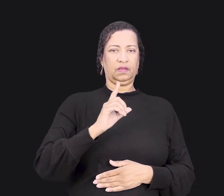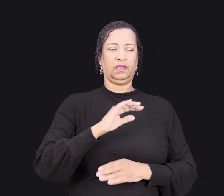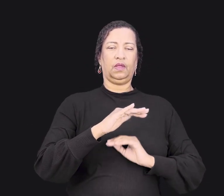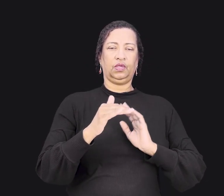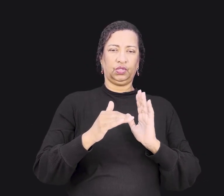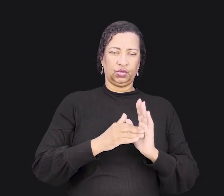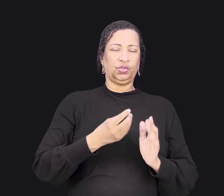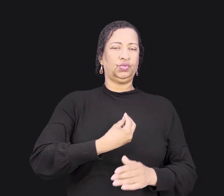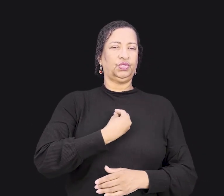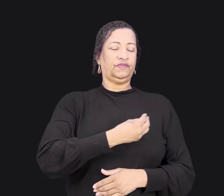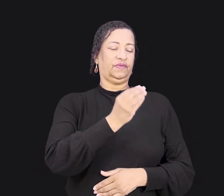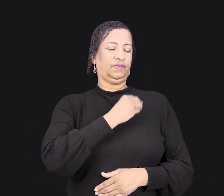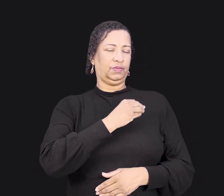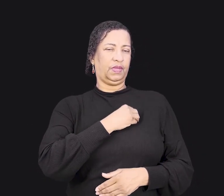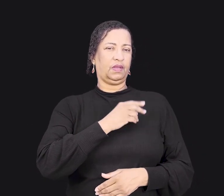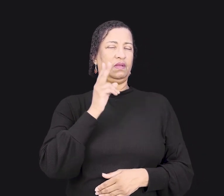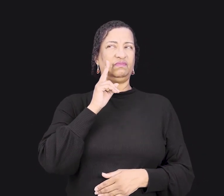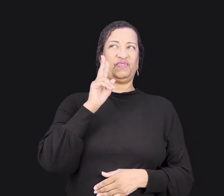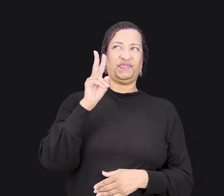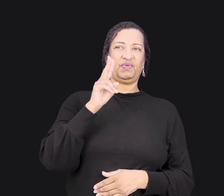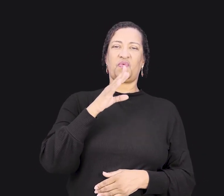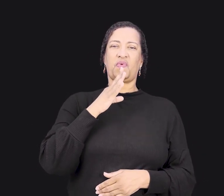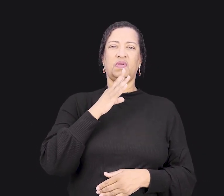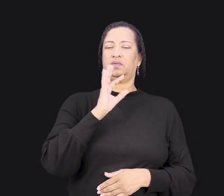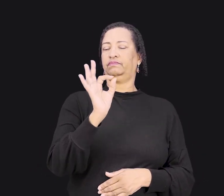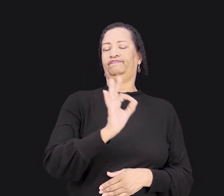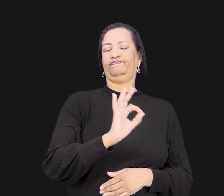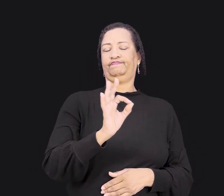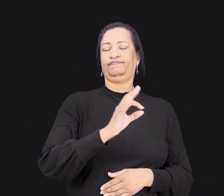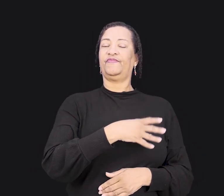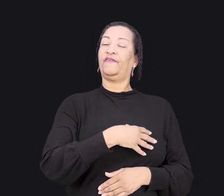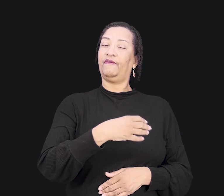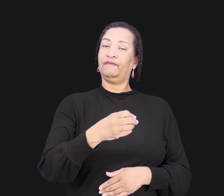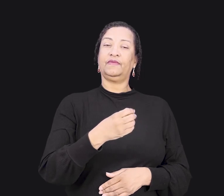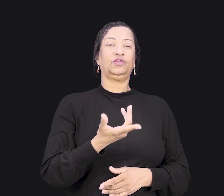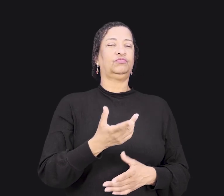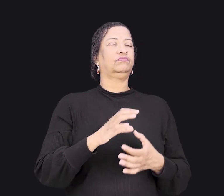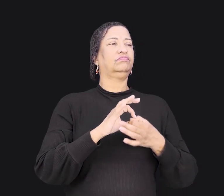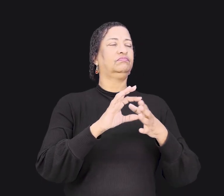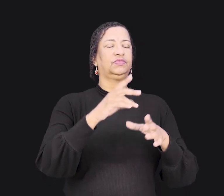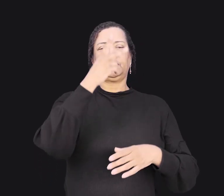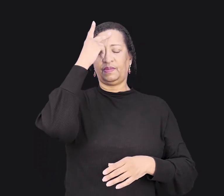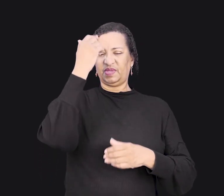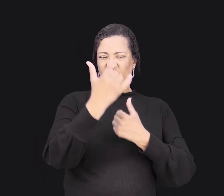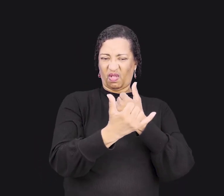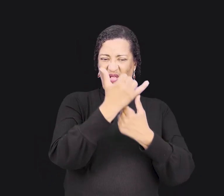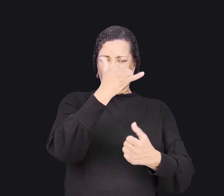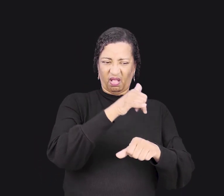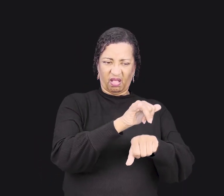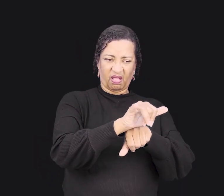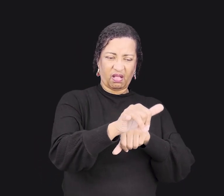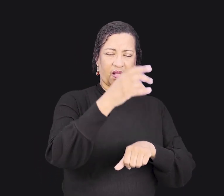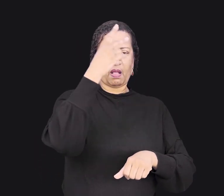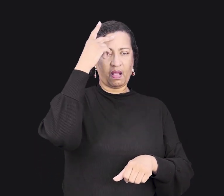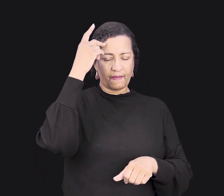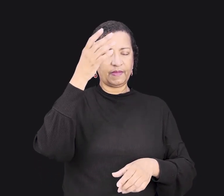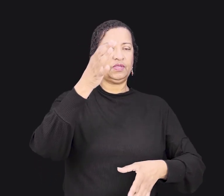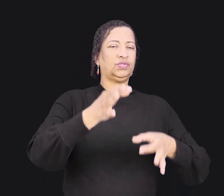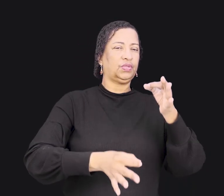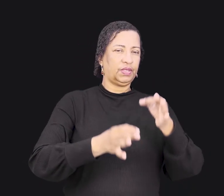que está no pecado não o viu nem o conheceu. Filhinhos, não deixem que ninguém os engane. Aquele que pratica a justiça é justo, assim